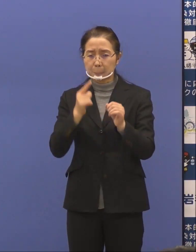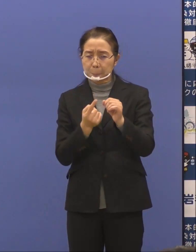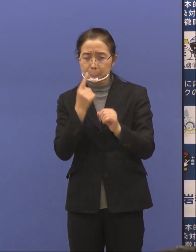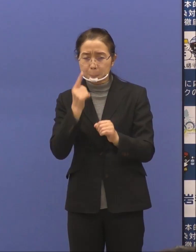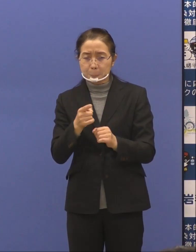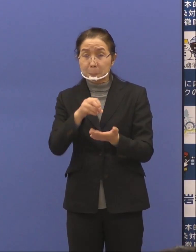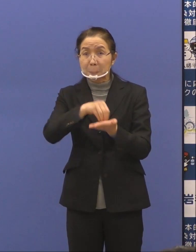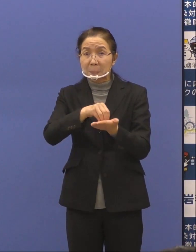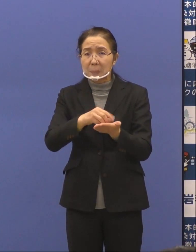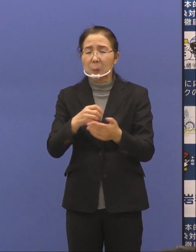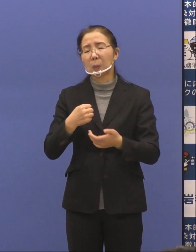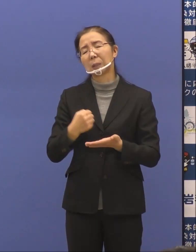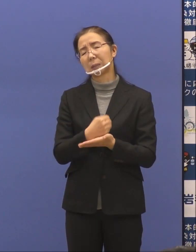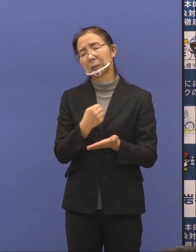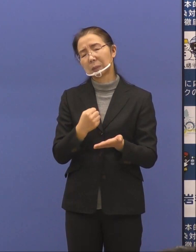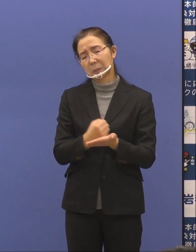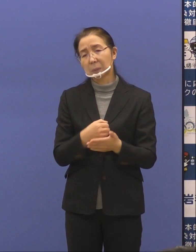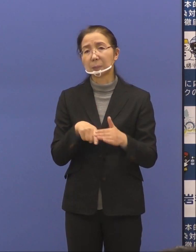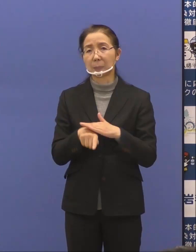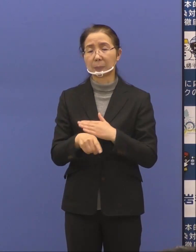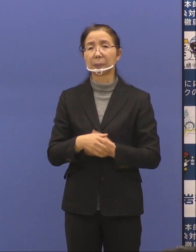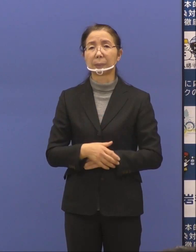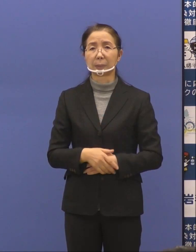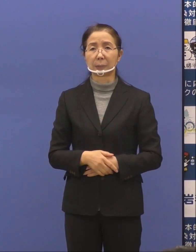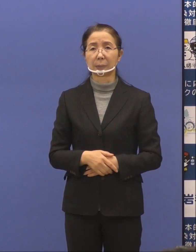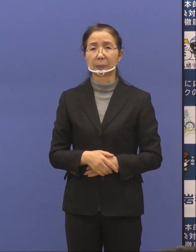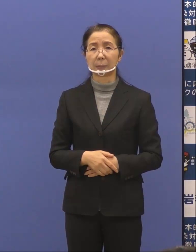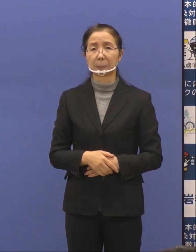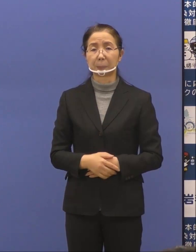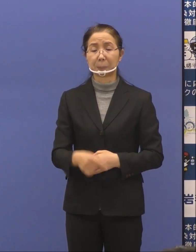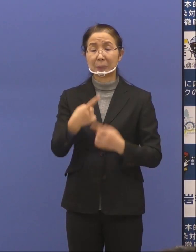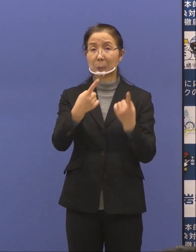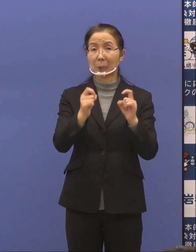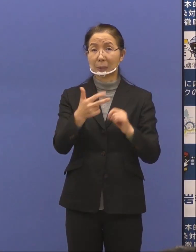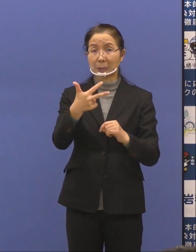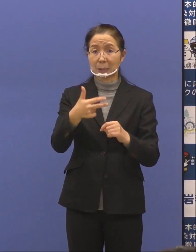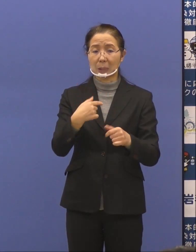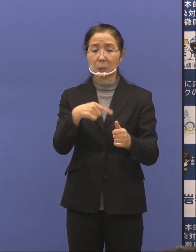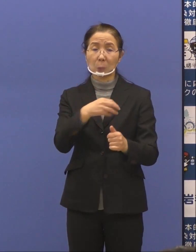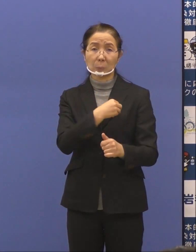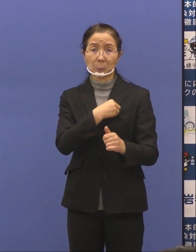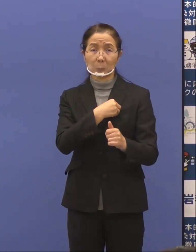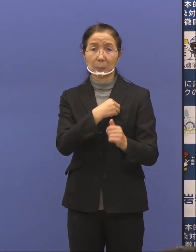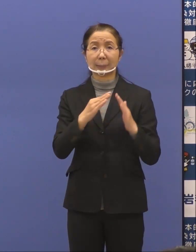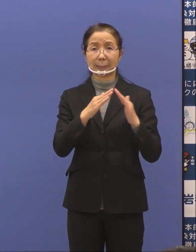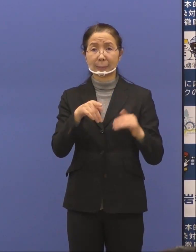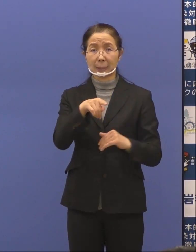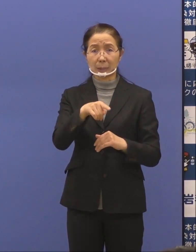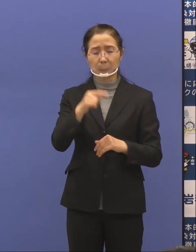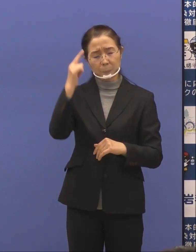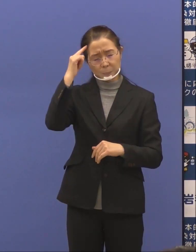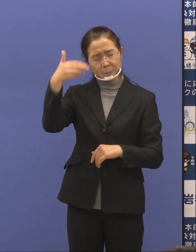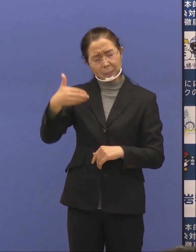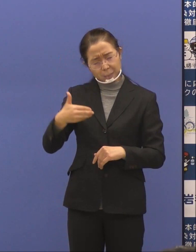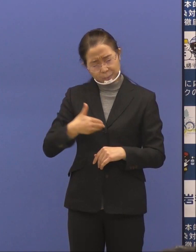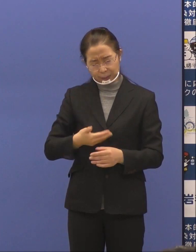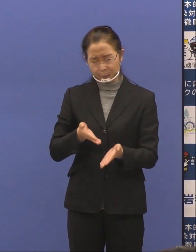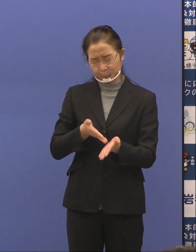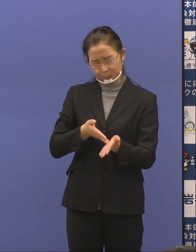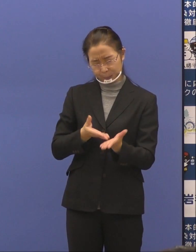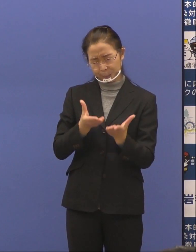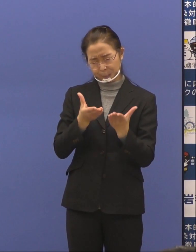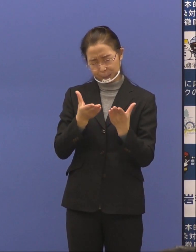ことは非常に残念です。一関市教育委員会も反省の弁を述べ